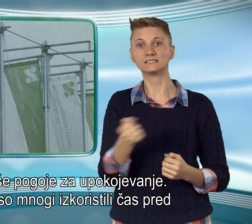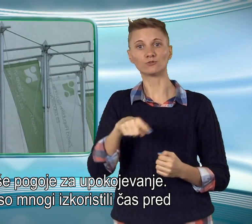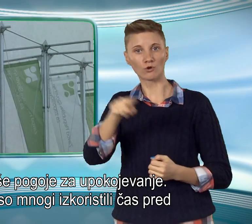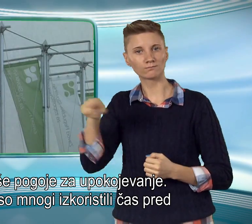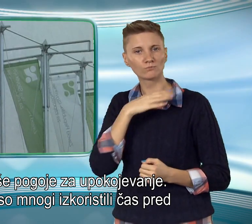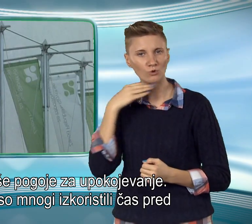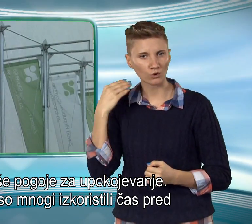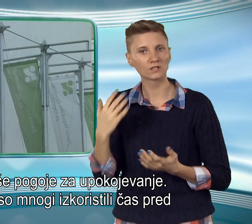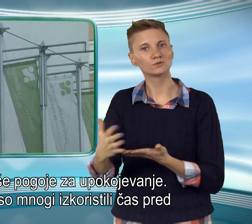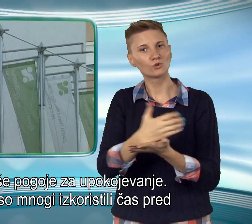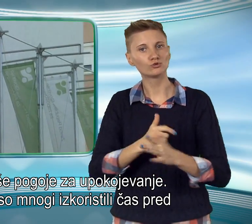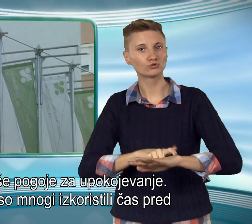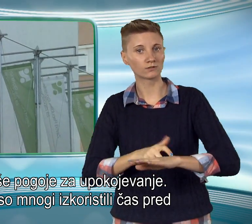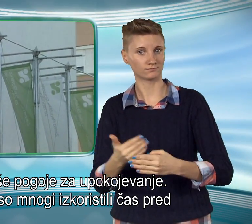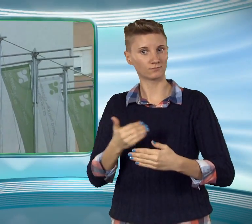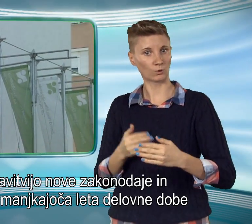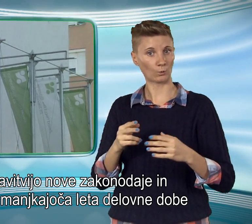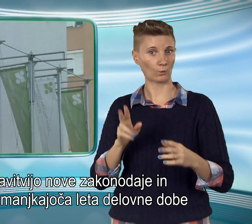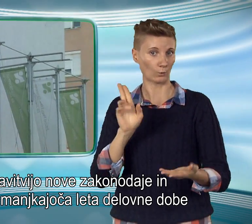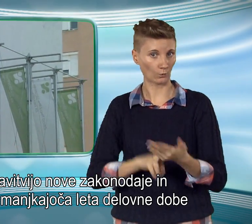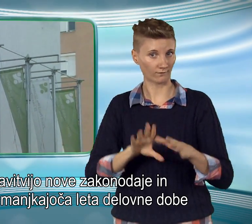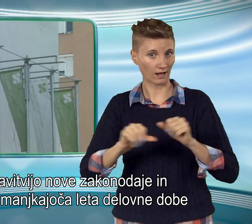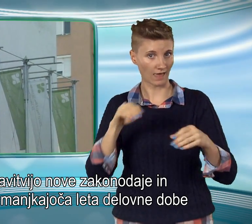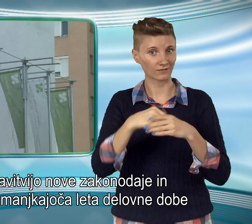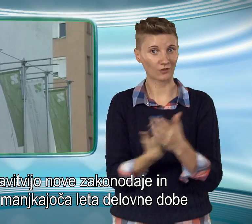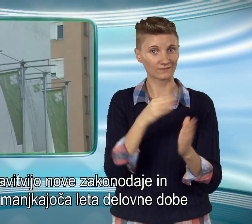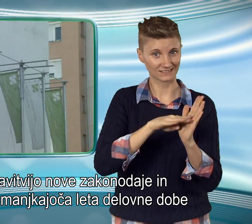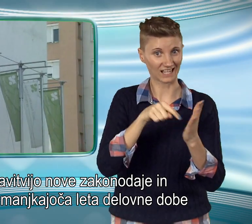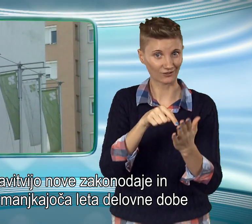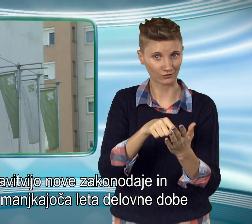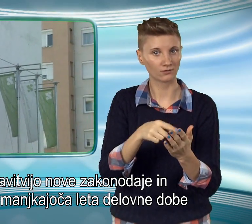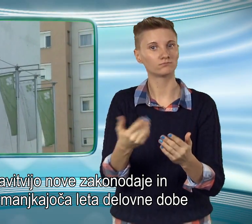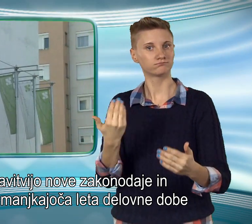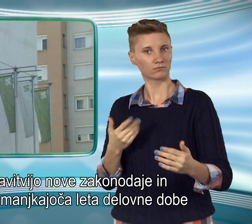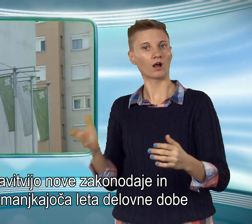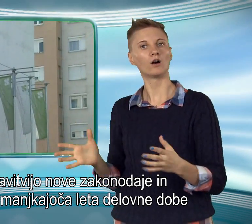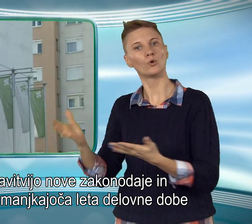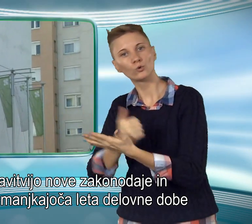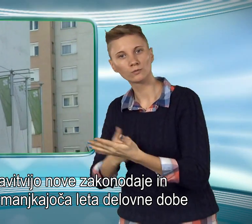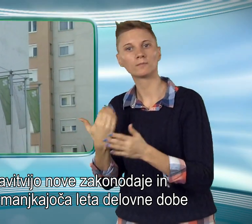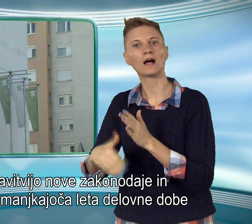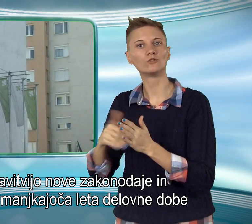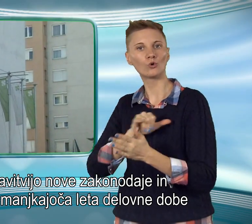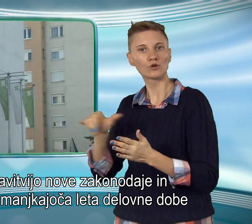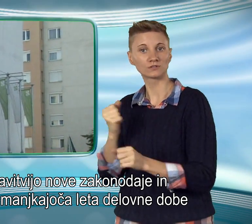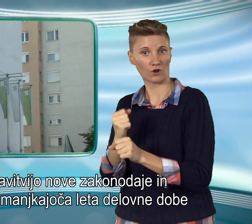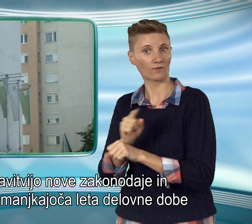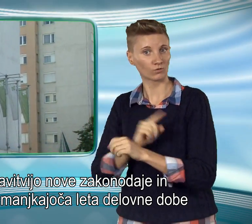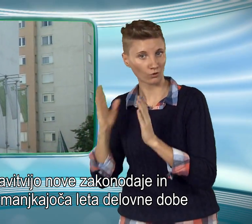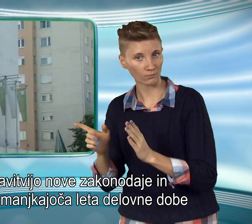Zato so mnogi izkoristili čas pred uveljavitvijo nove zakonodaje in odkupili manjkajoča leta delovne dobe ter se